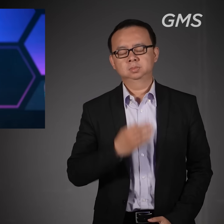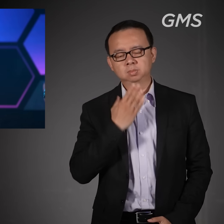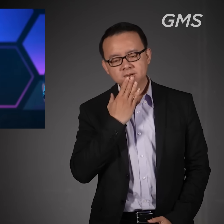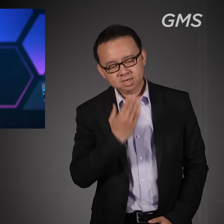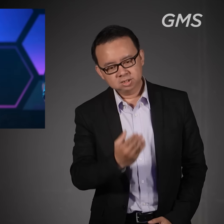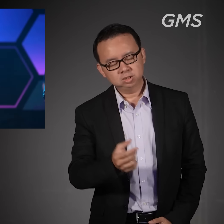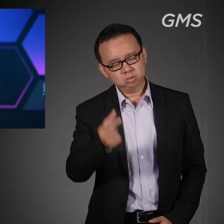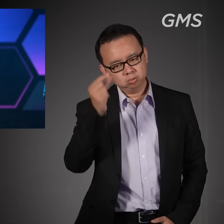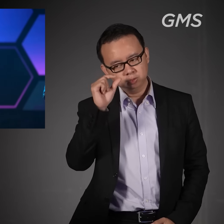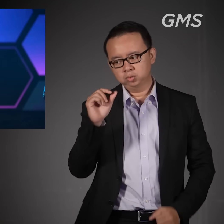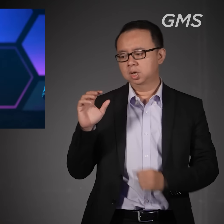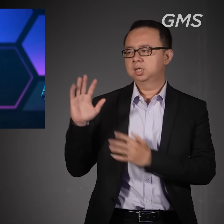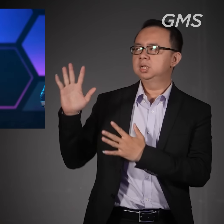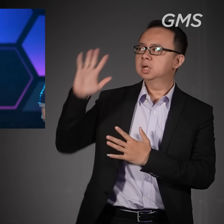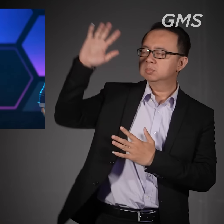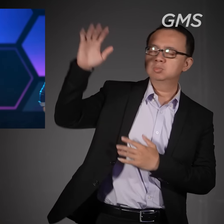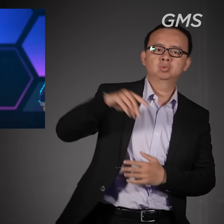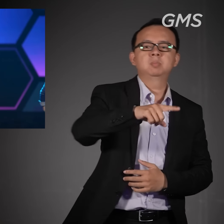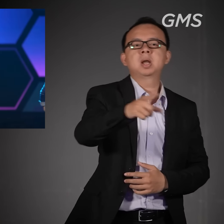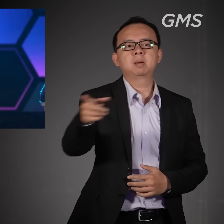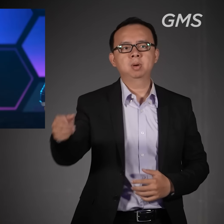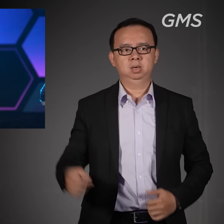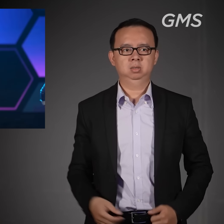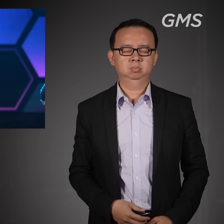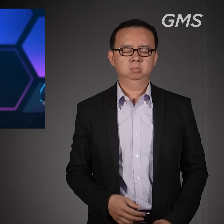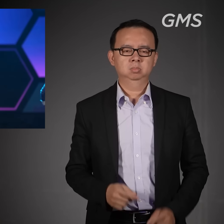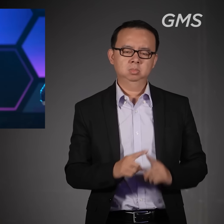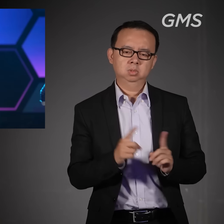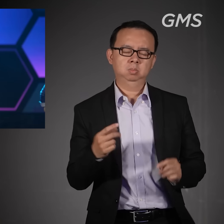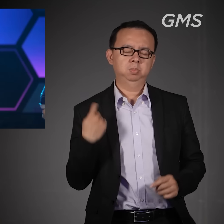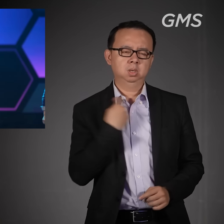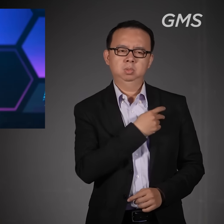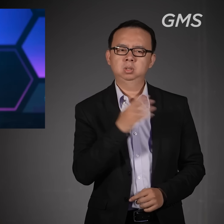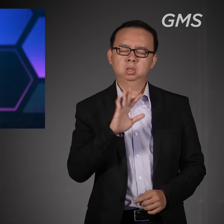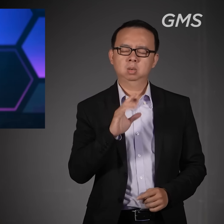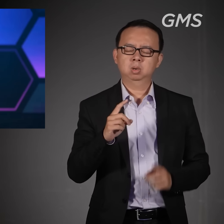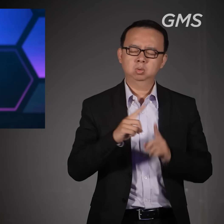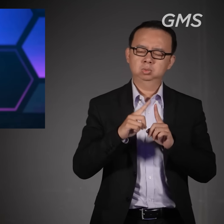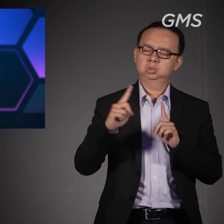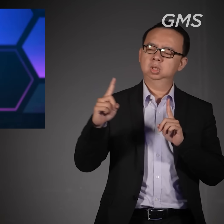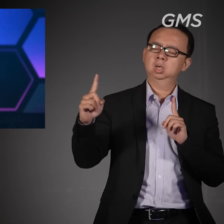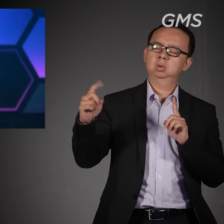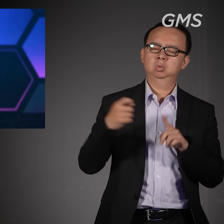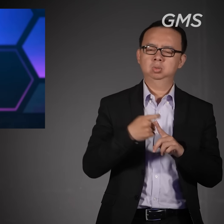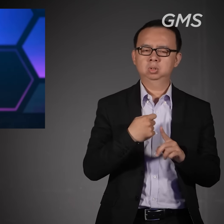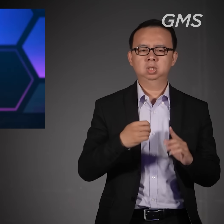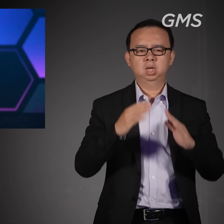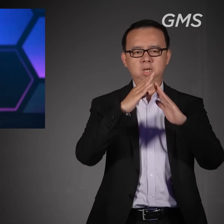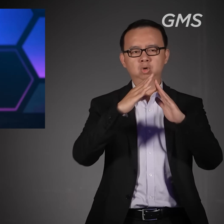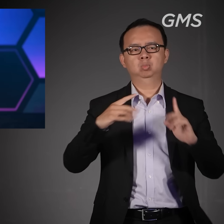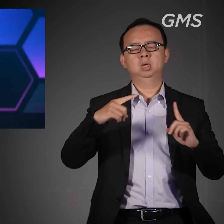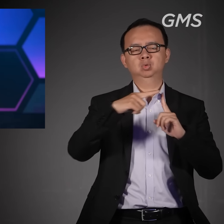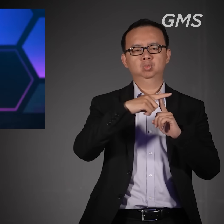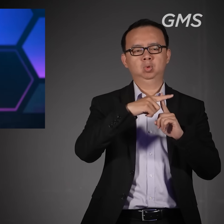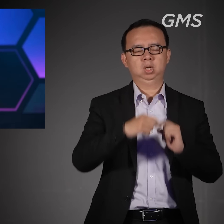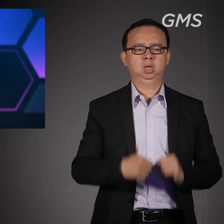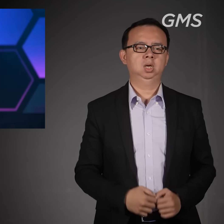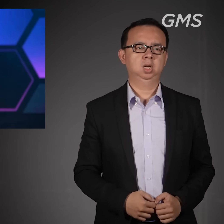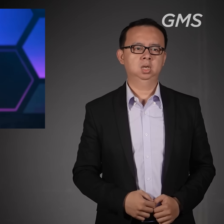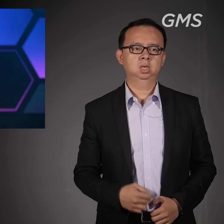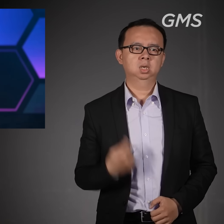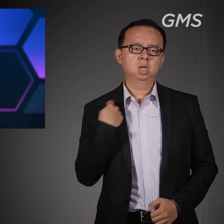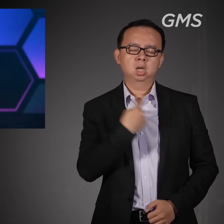ada di mana-mana. Tapi kami juga tidak mau jauh dari rumah Tuhan yang Tuhan telah sediakan di tengah-tengah kami. Kami